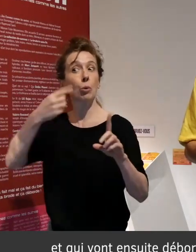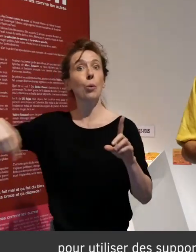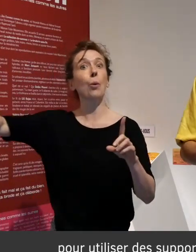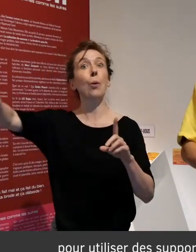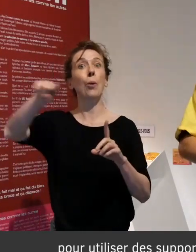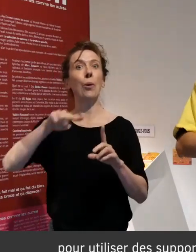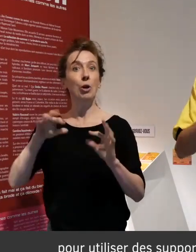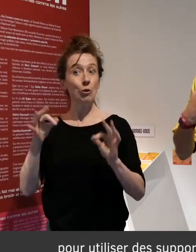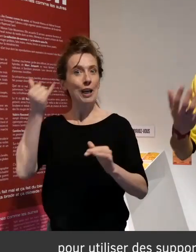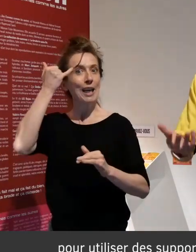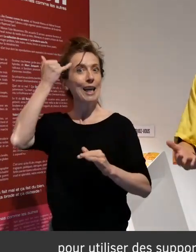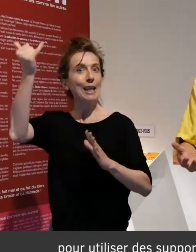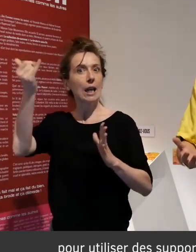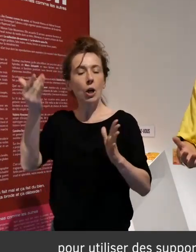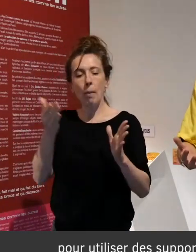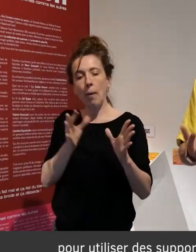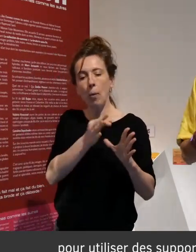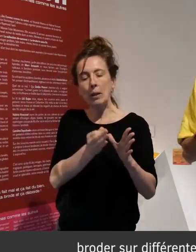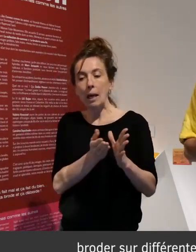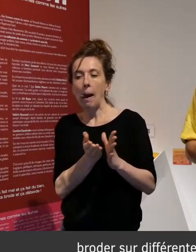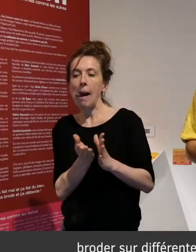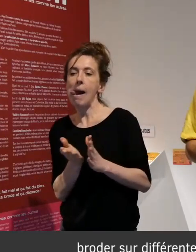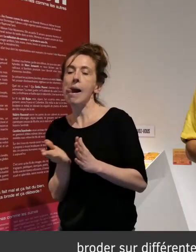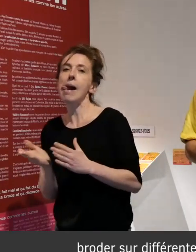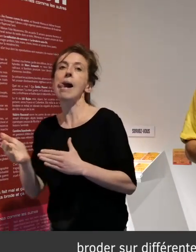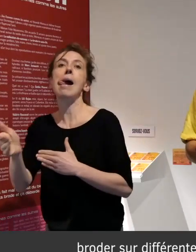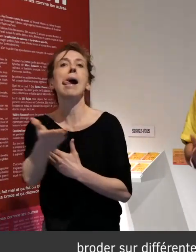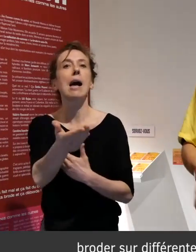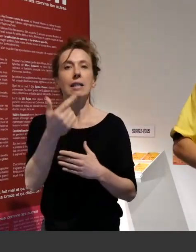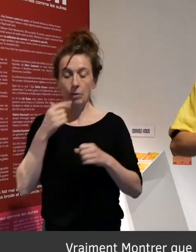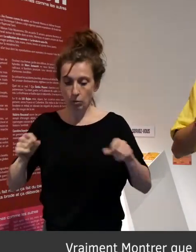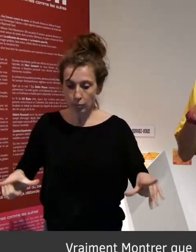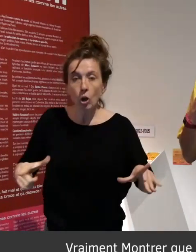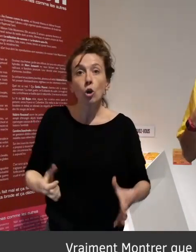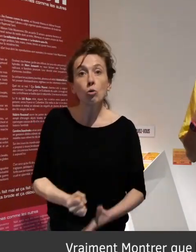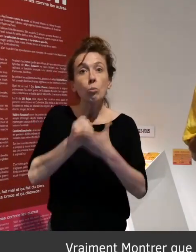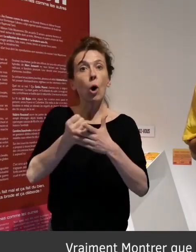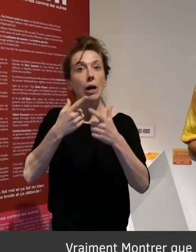justement pour utiliser des supports différents, broder sur différentes